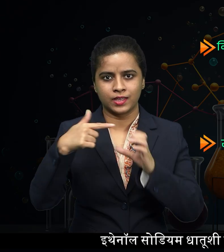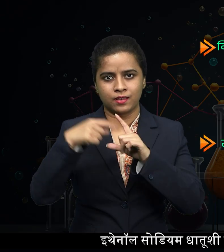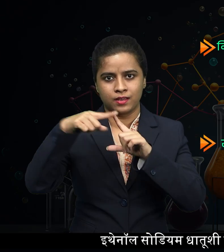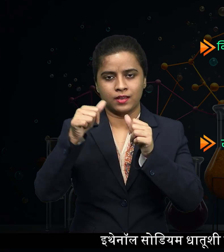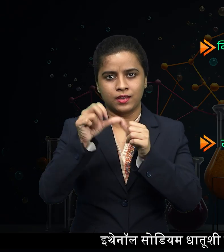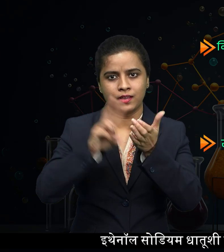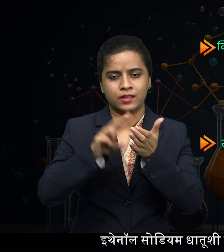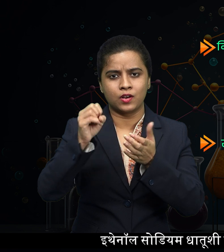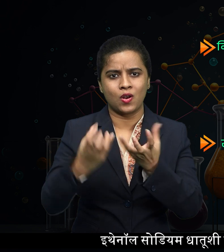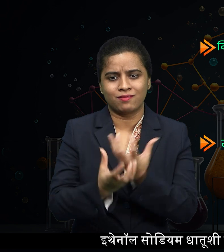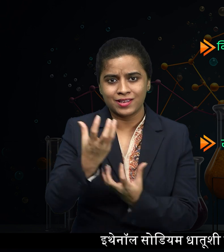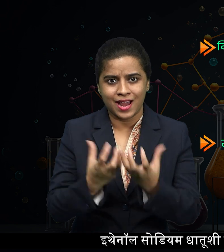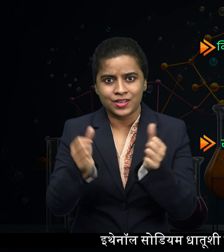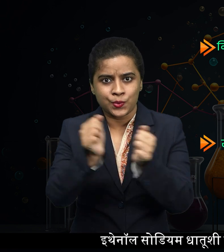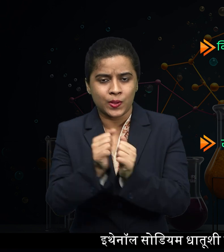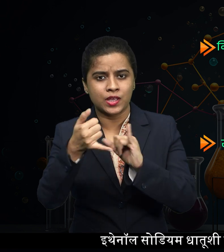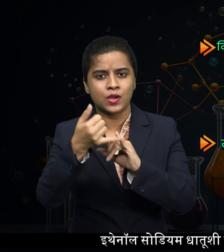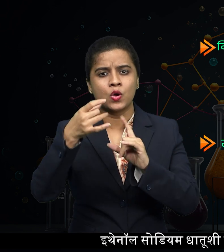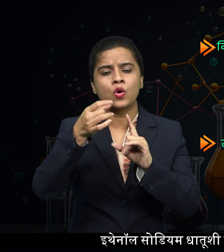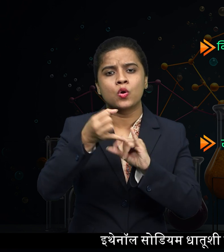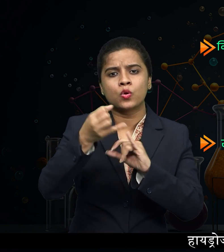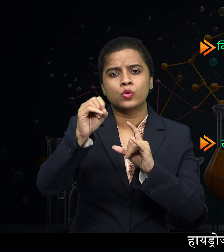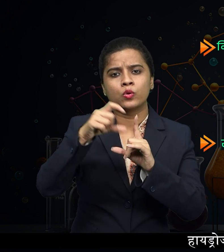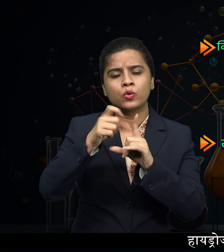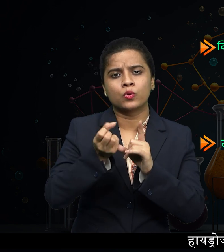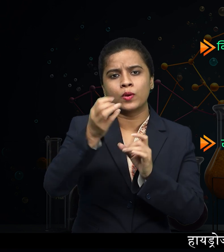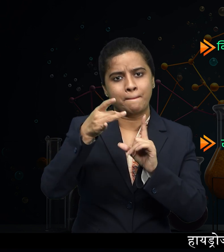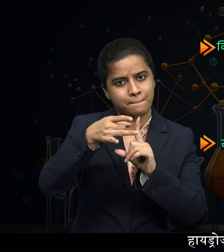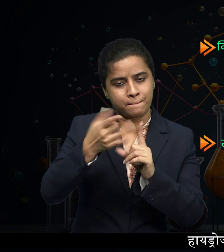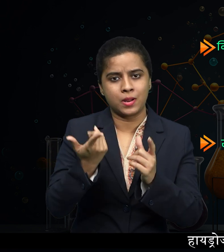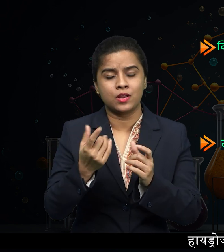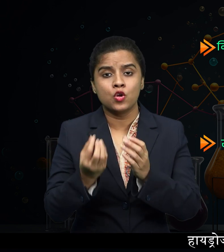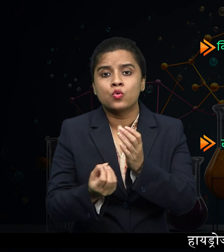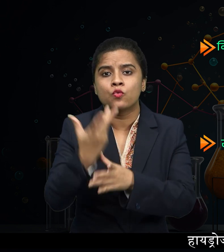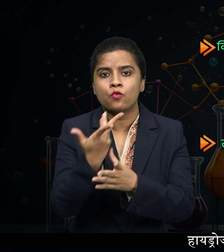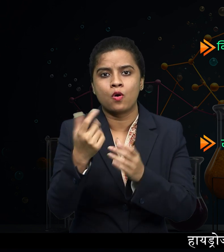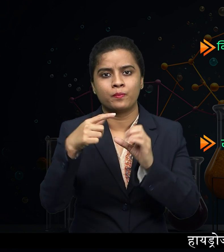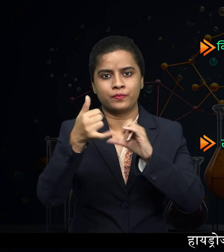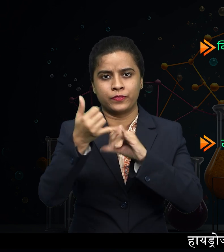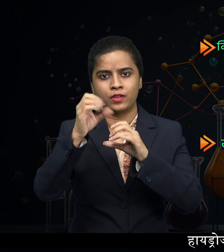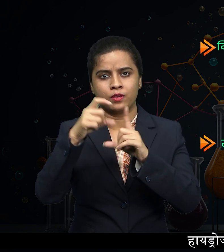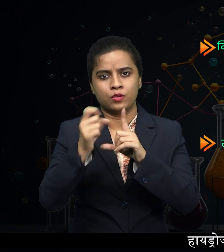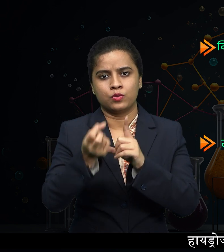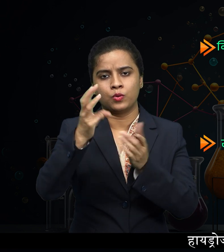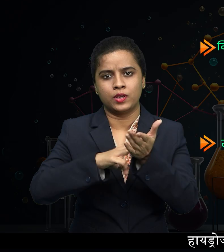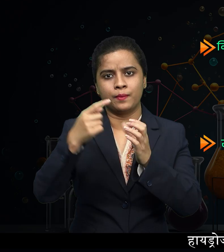इथेनॉल सोडियम धातूची विक्रिया करून सोडियम इथॉक्साइड आणि हायड्रोजन वायू तयार करतात.